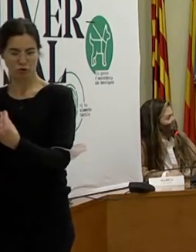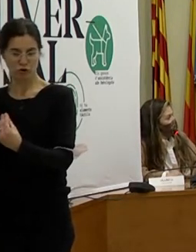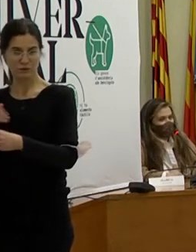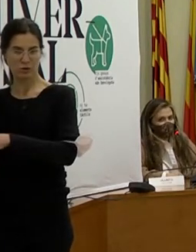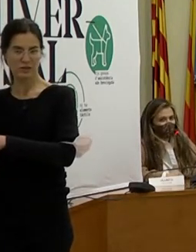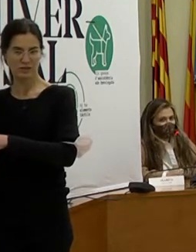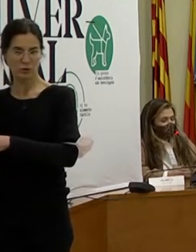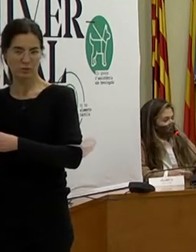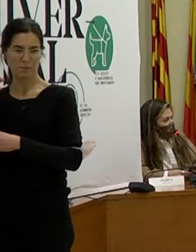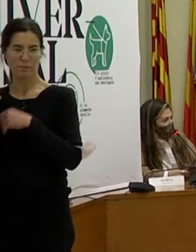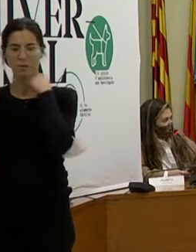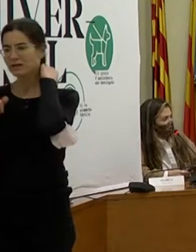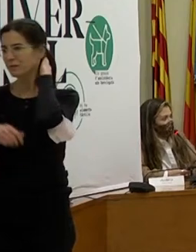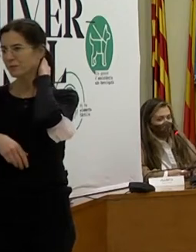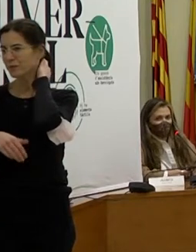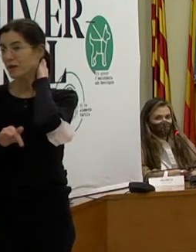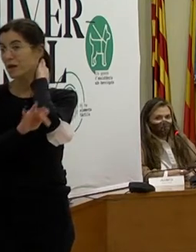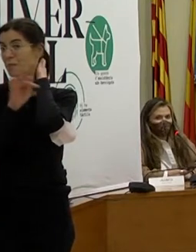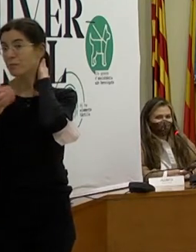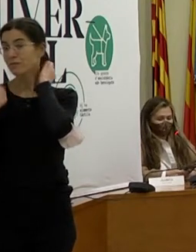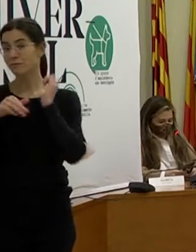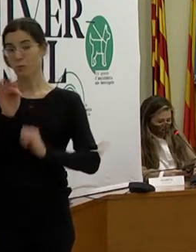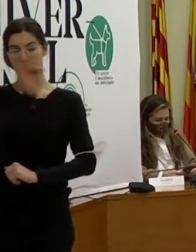Us deixo en primer lloc us deixo amb el Pol.